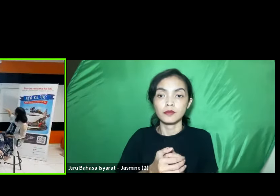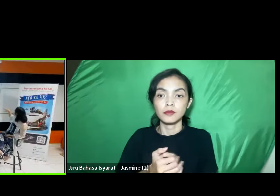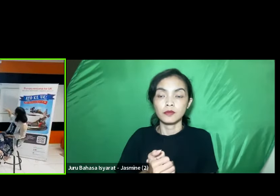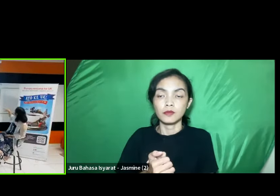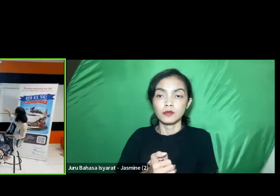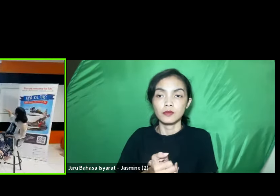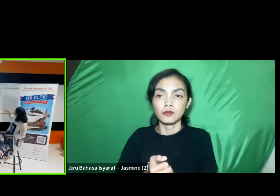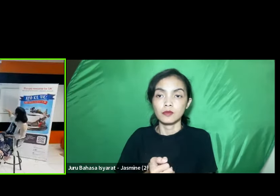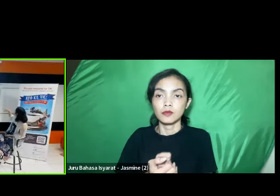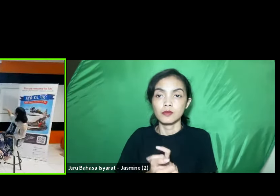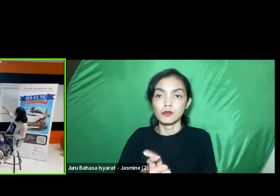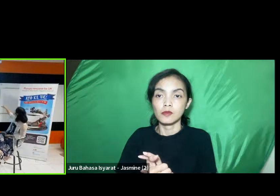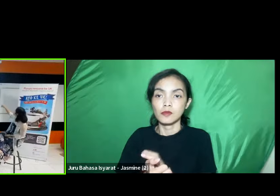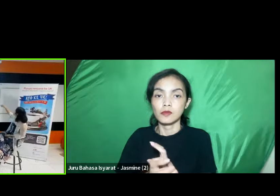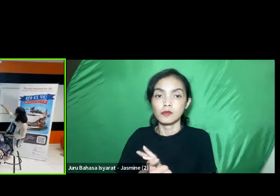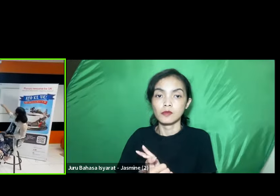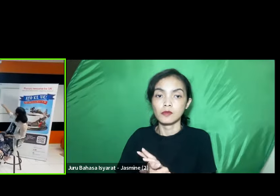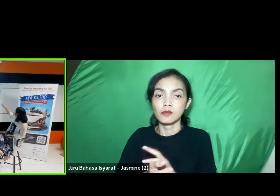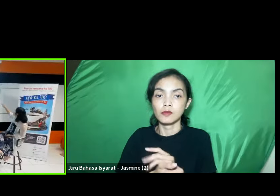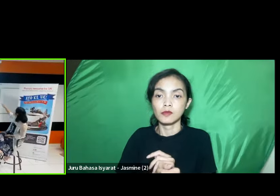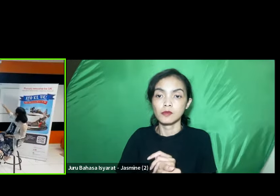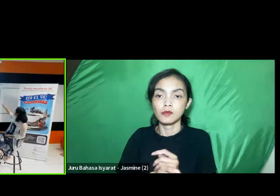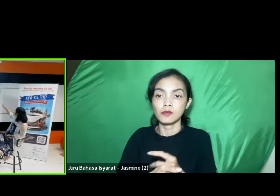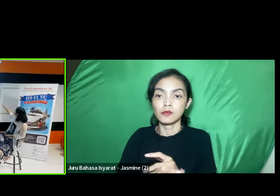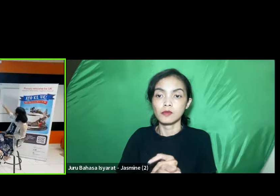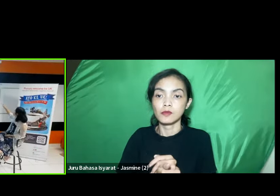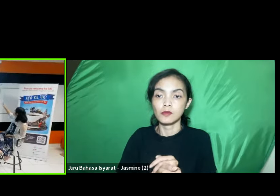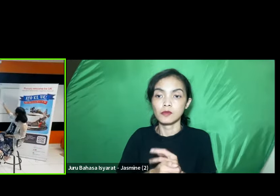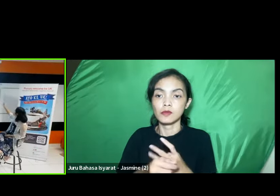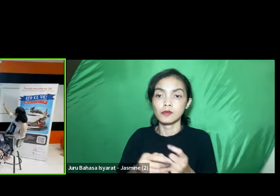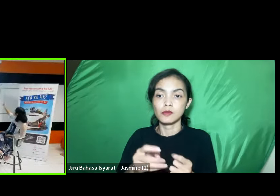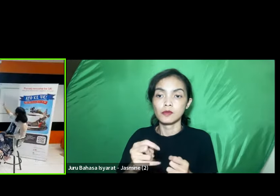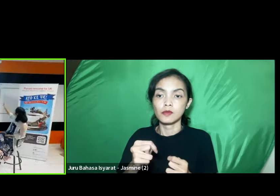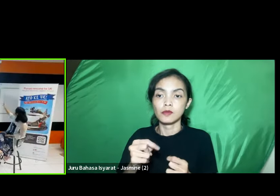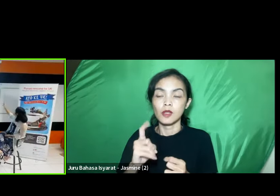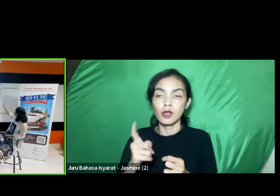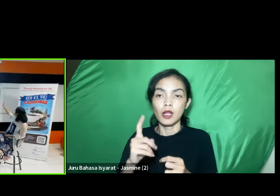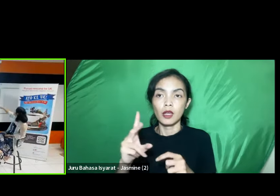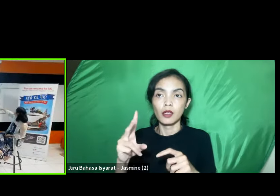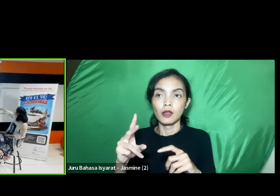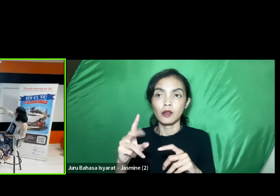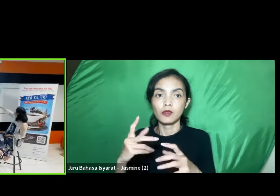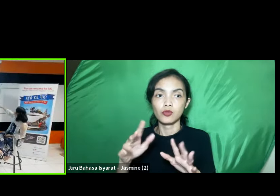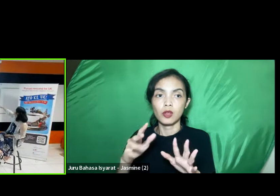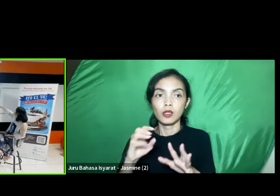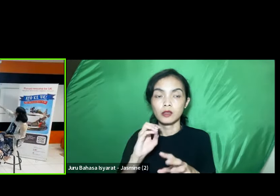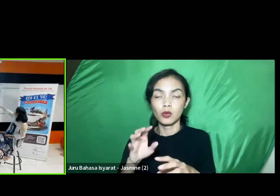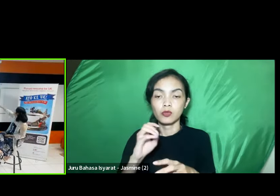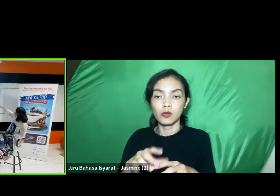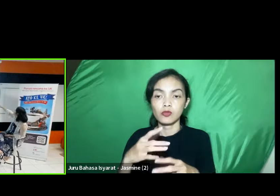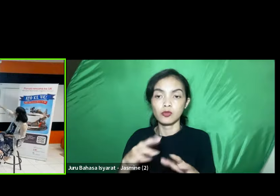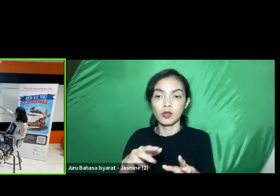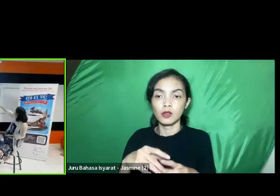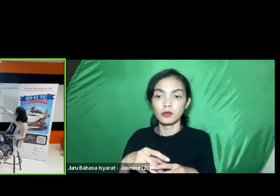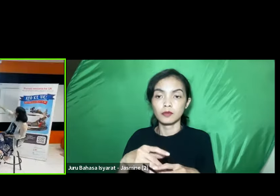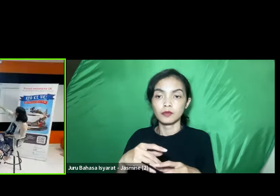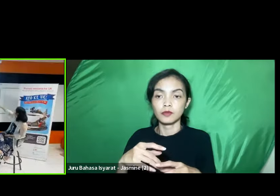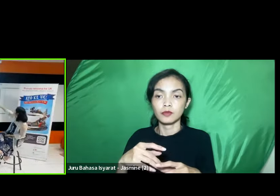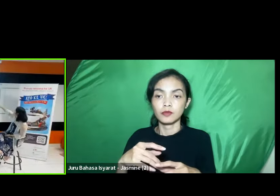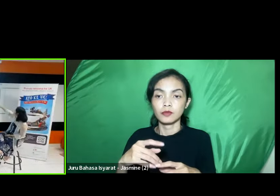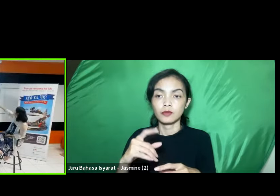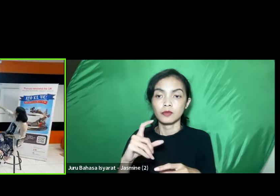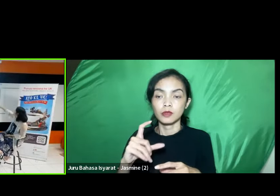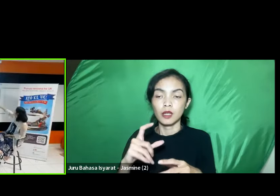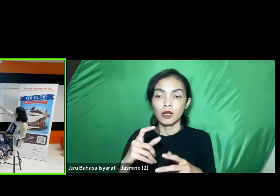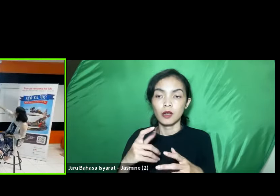online Oh ini tadi k udah dijawab k Raras ya Nah mungkin yang bawah nih Kak Bagaimana cara mencari